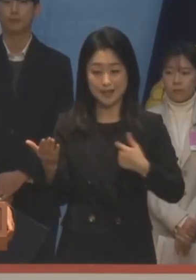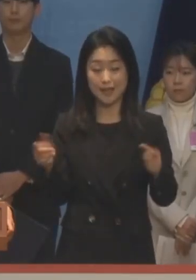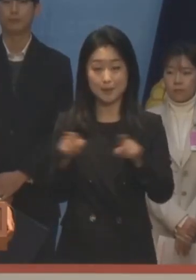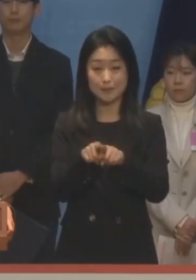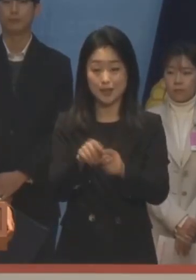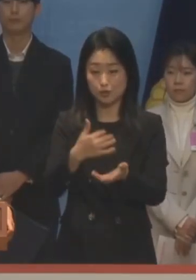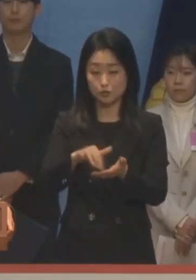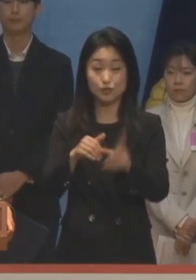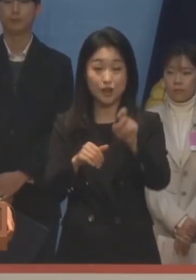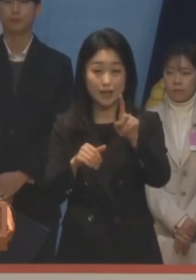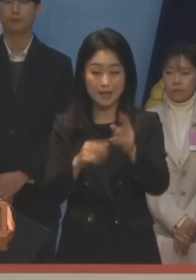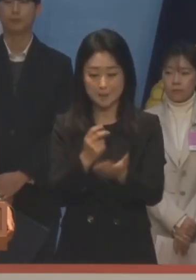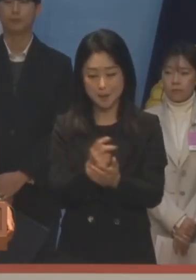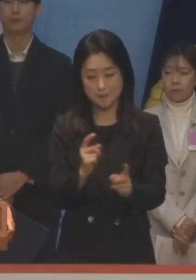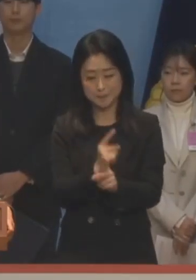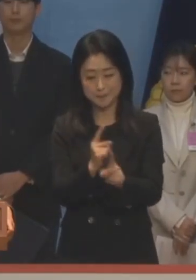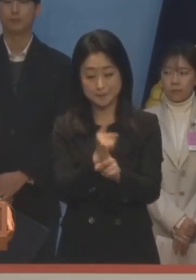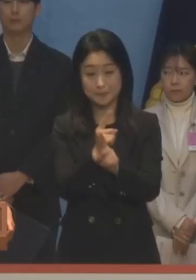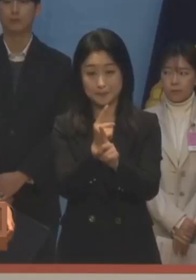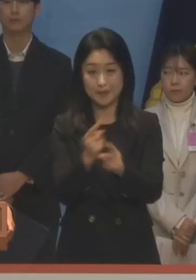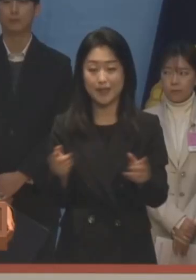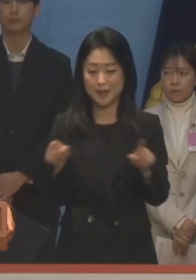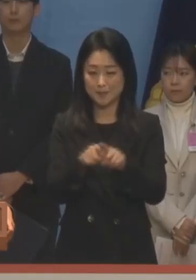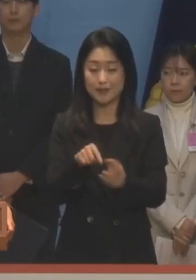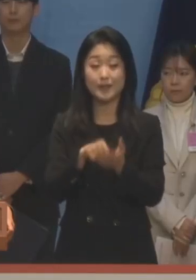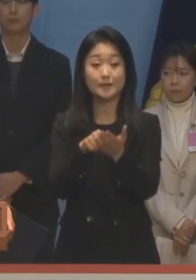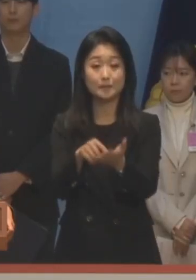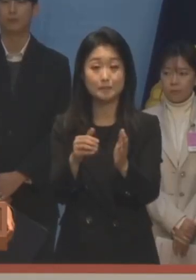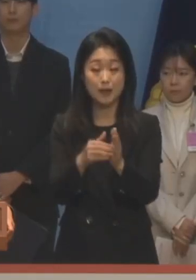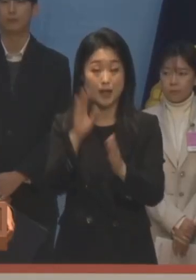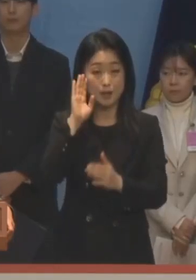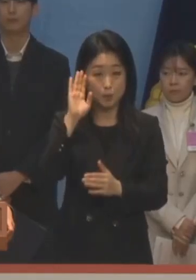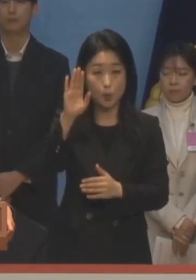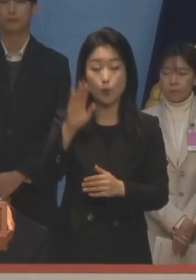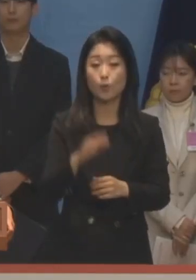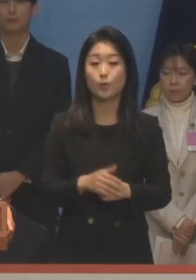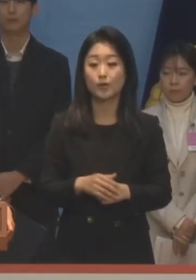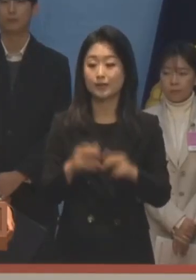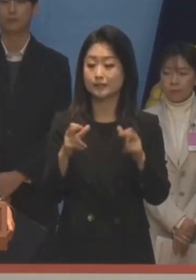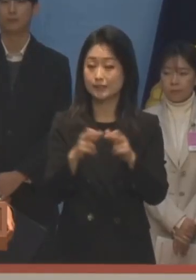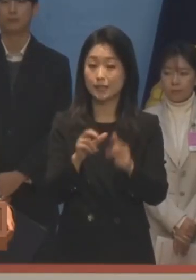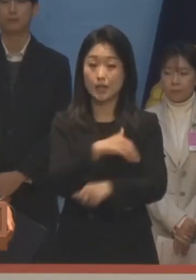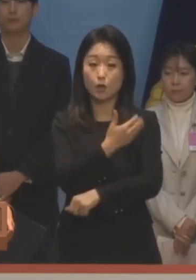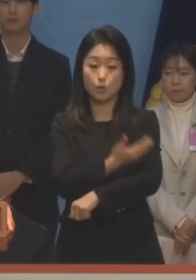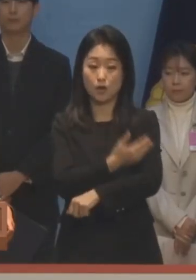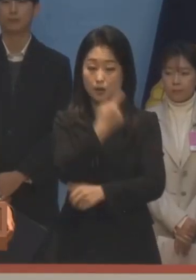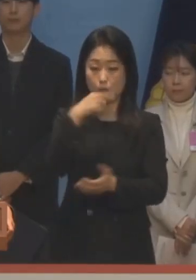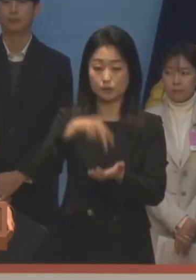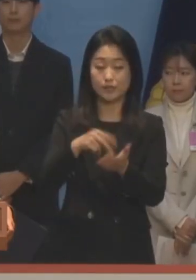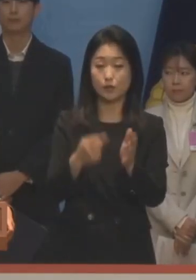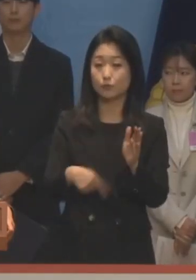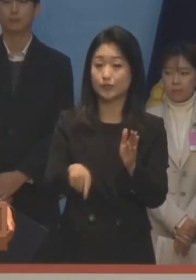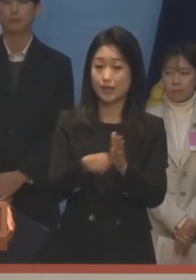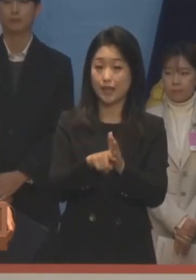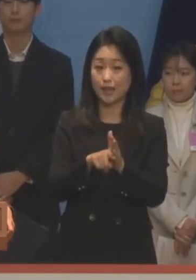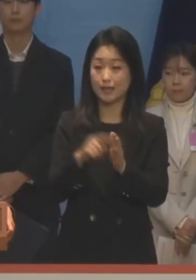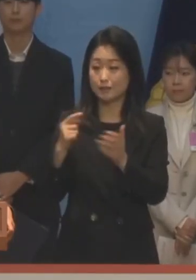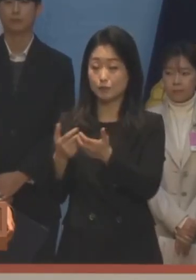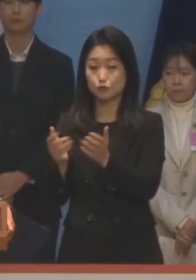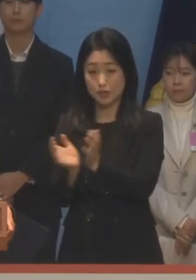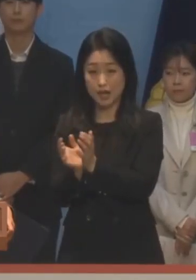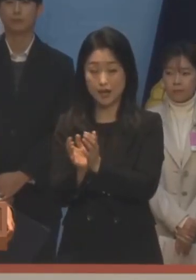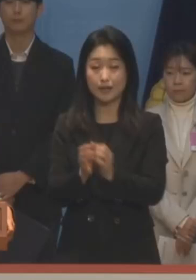11개의 세트법을 공동 대표 발의하지만 앞으로도 장애인의 권리 보장을 위해